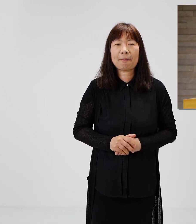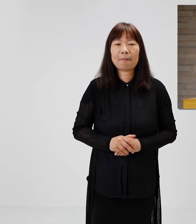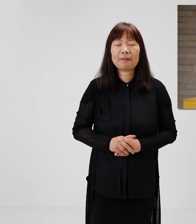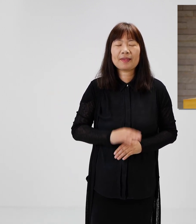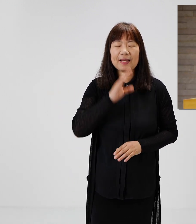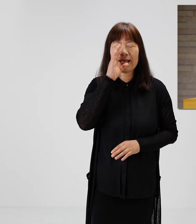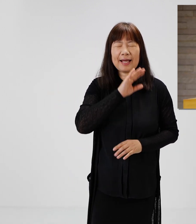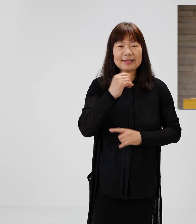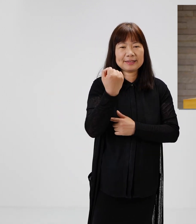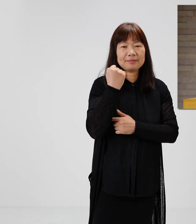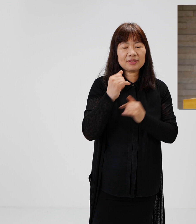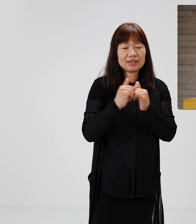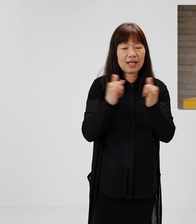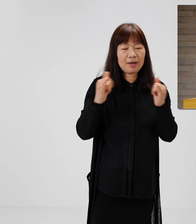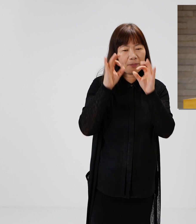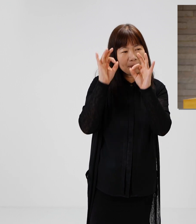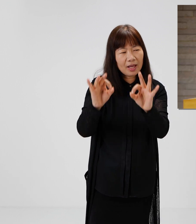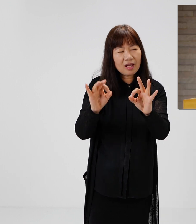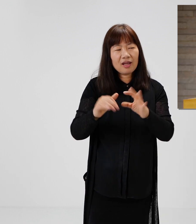악의 세력은